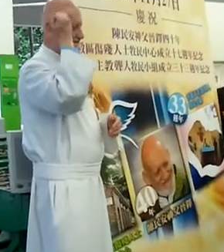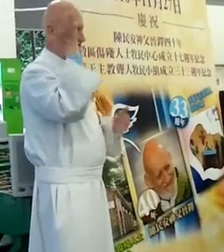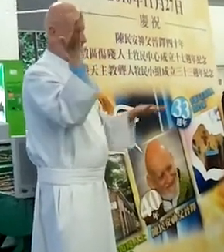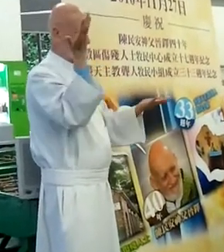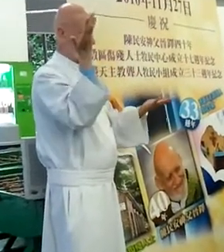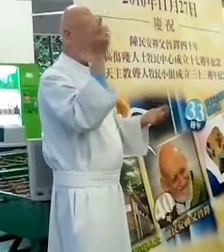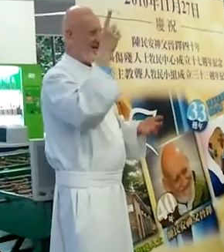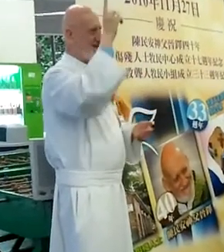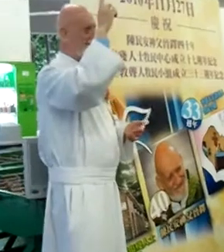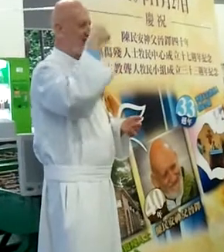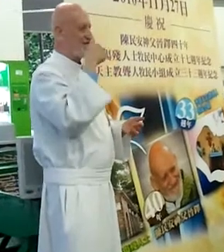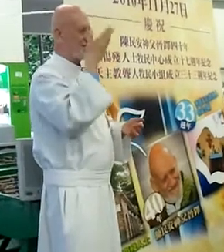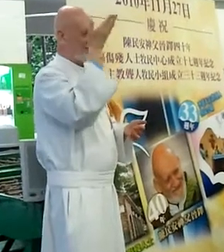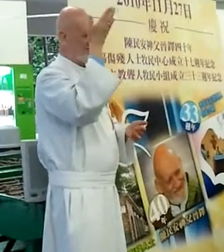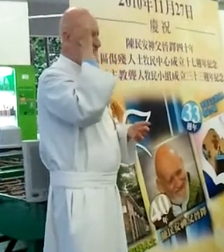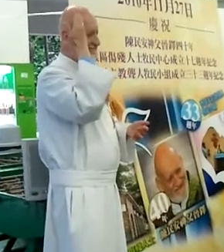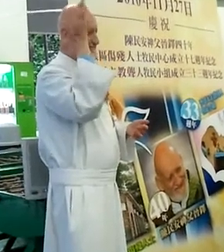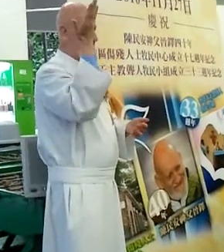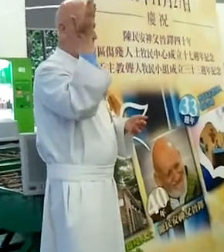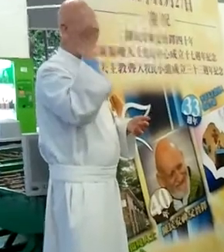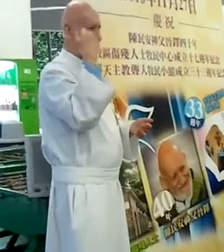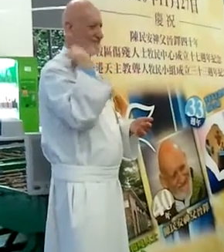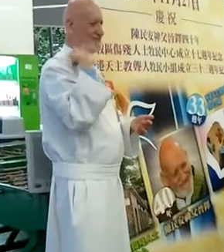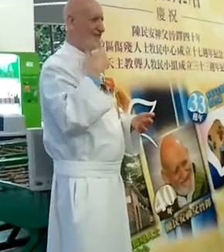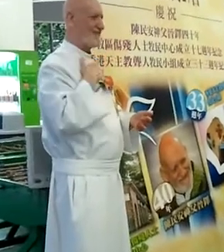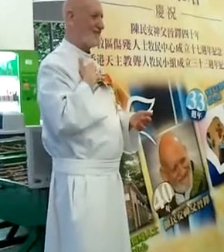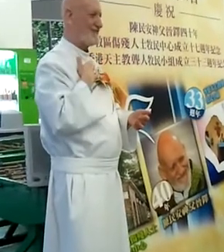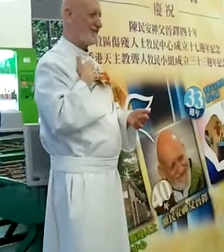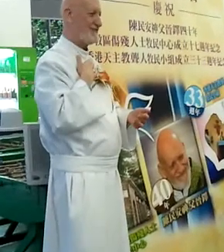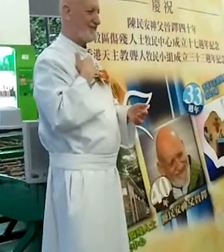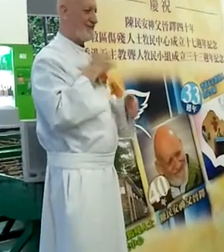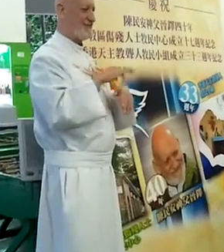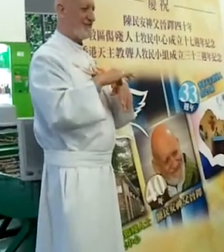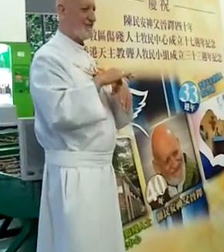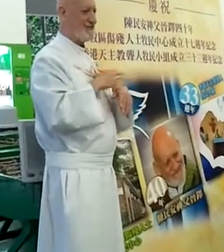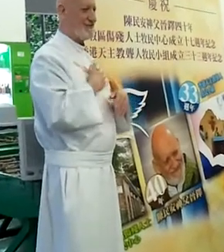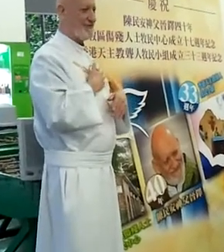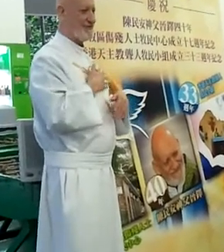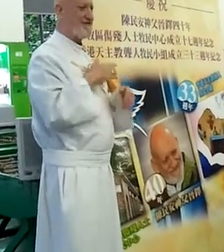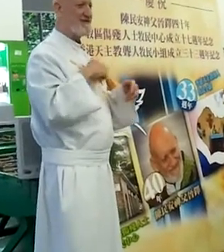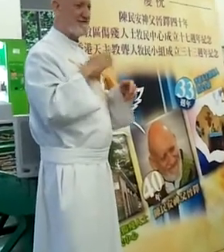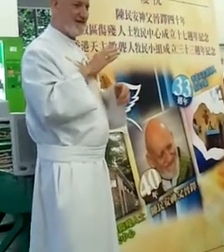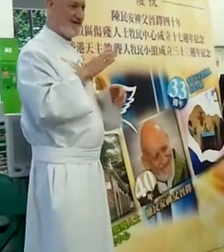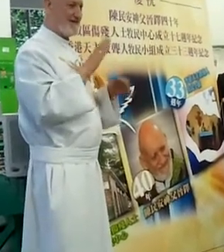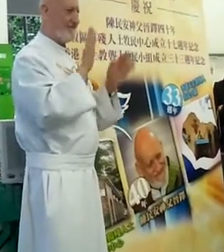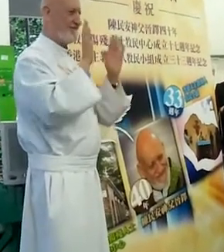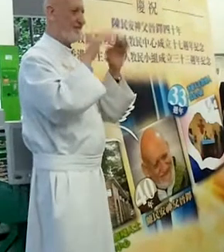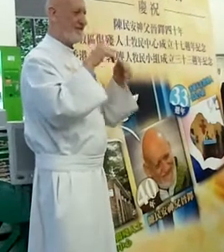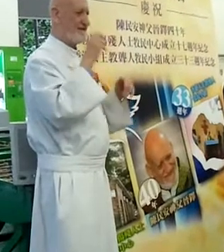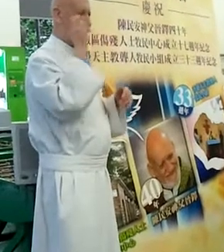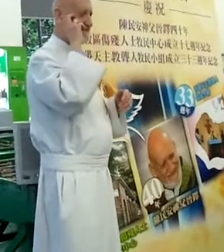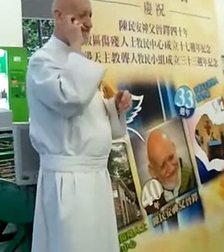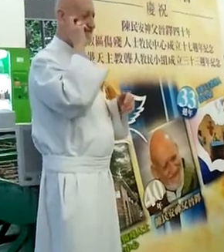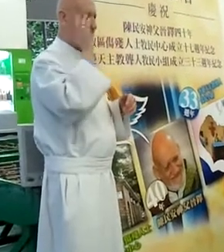就喺度諗，究竟我就問啲朋友，究竟彌撒裏邊做啲乜嘢㗎咁？於是我亦都係心裏